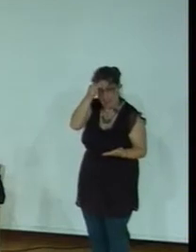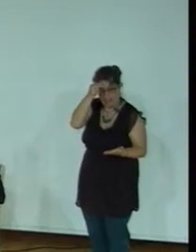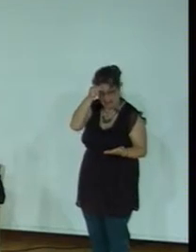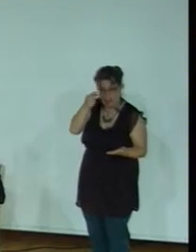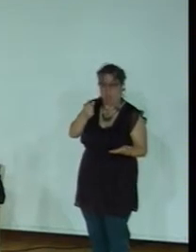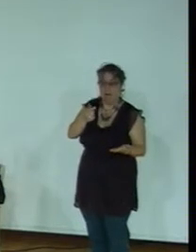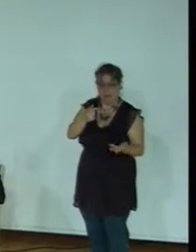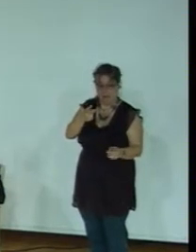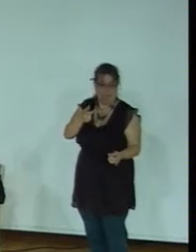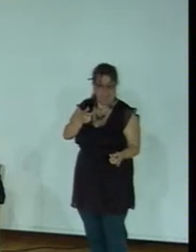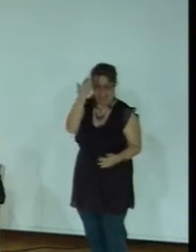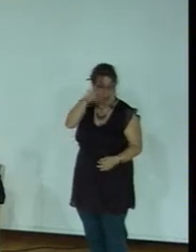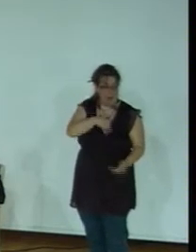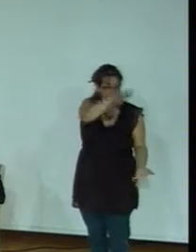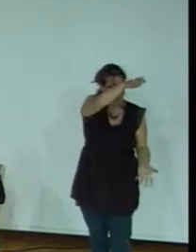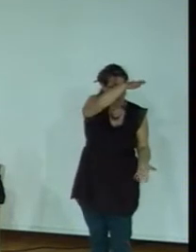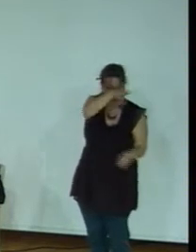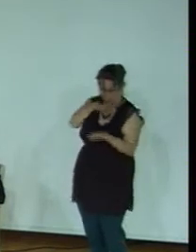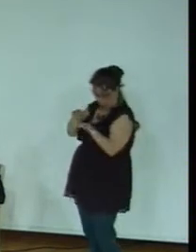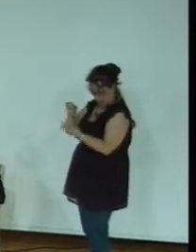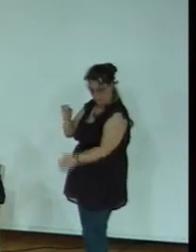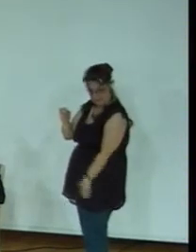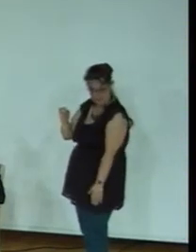c'est très peu efficace contre des djihadistes